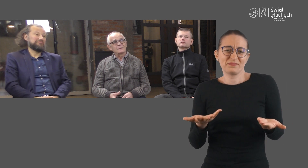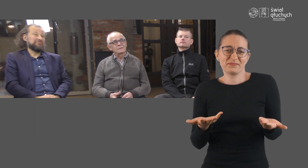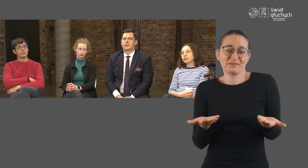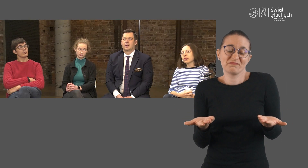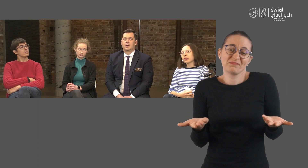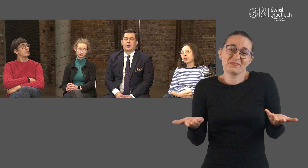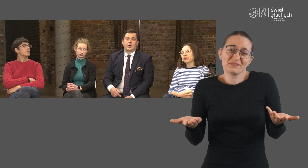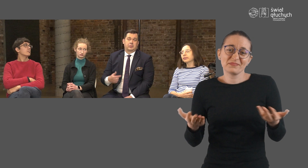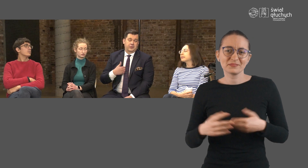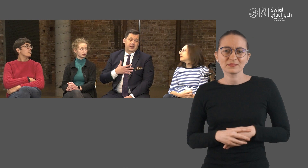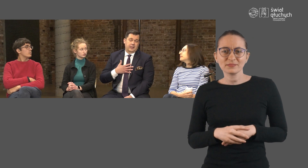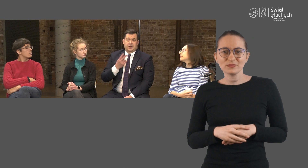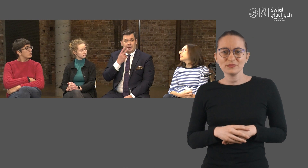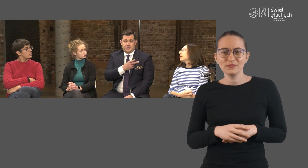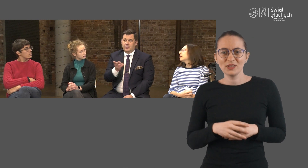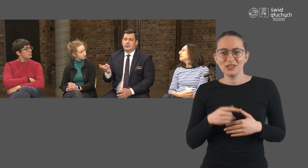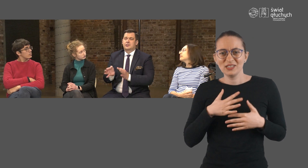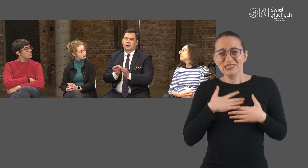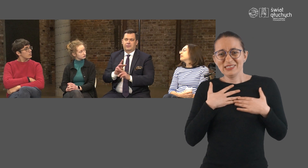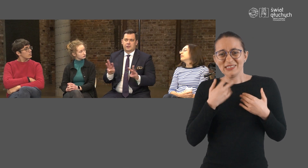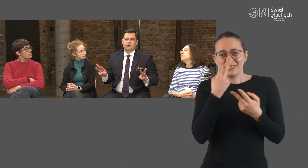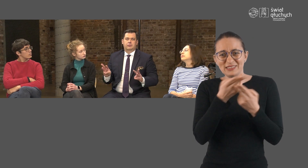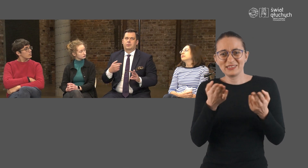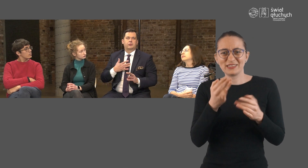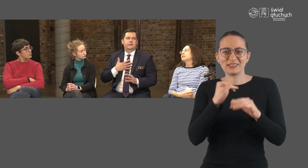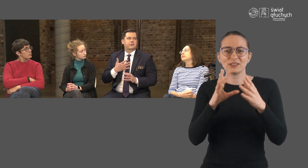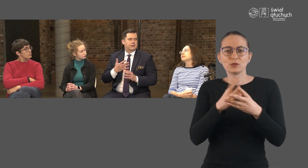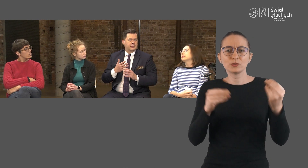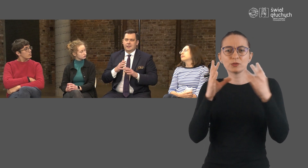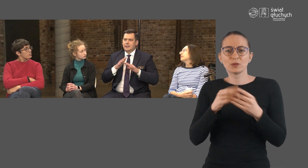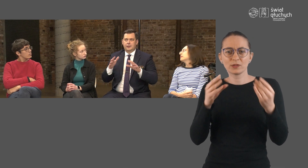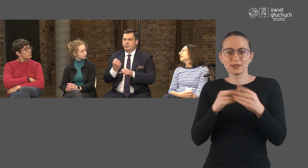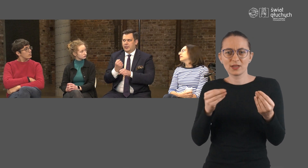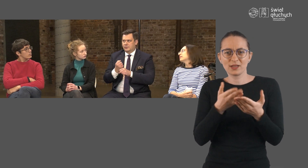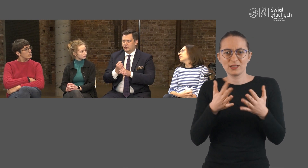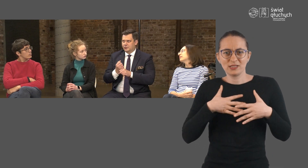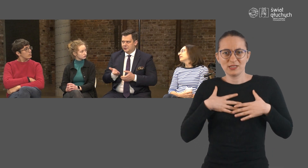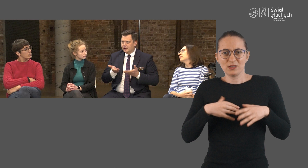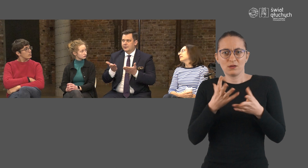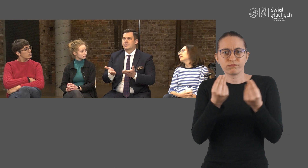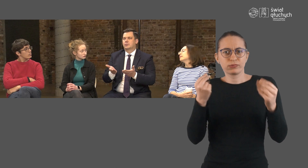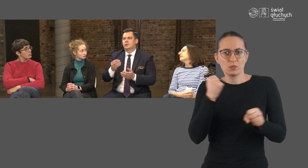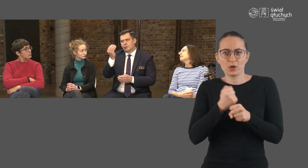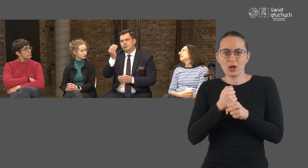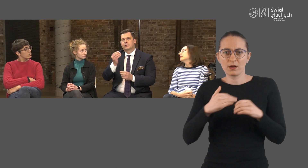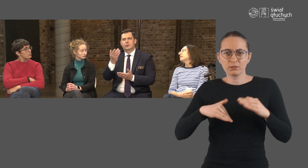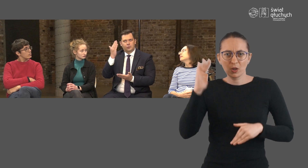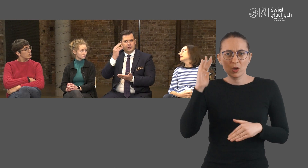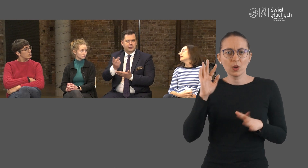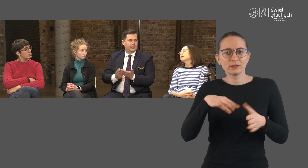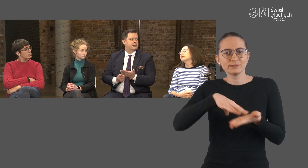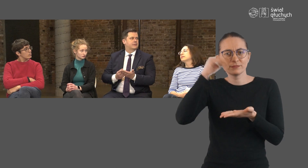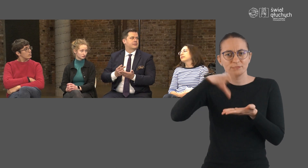głuchych. Mi się wydaje, jak patrzę na historię waszą, podziwiam, że tyle pracy włożyliście, żeby się nauczyć,